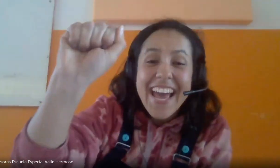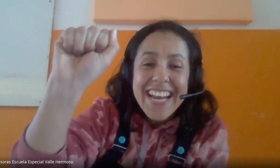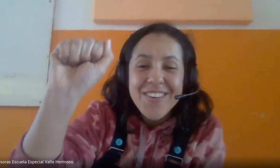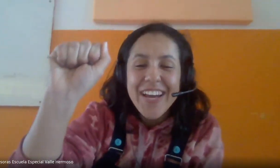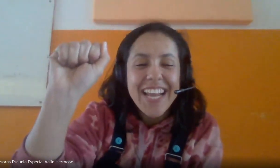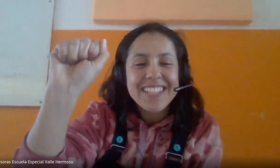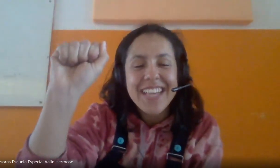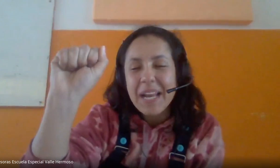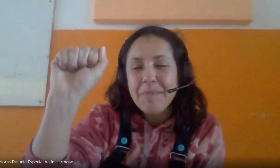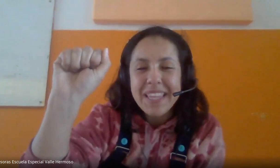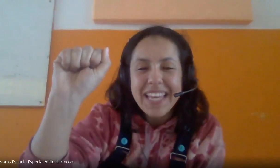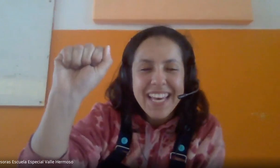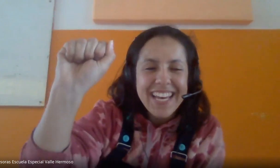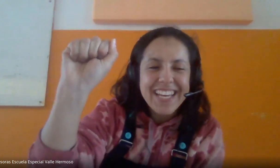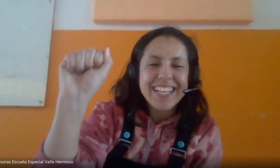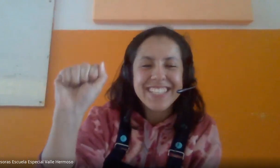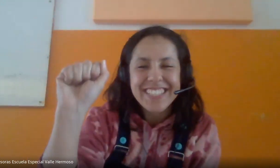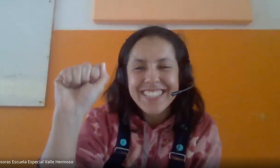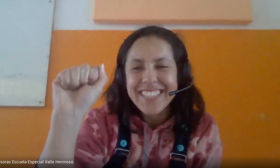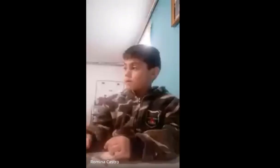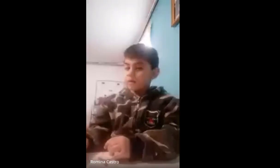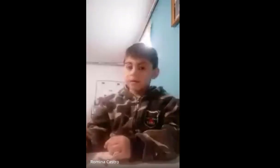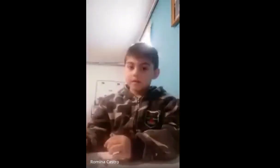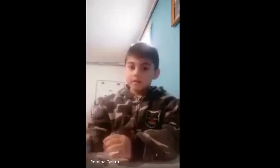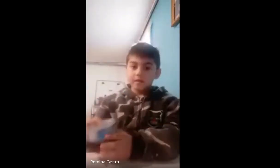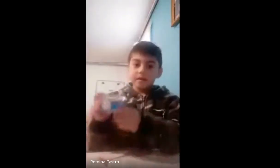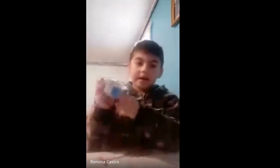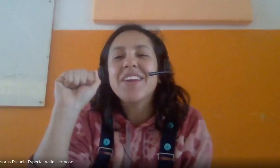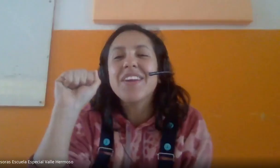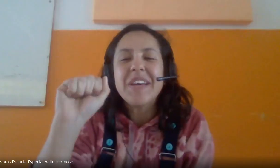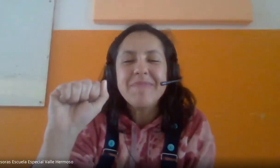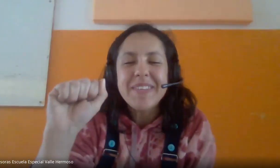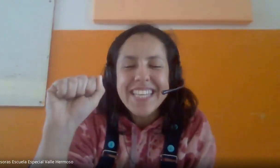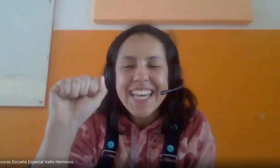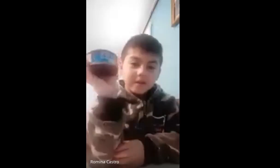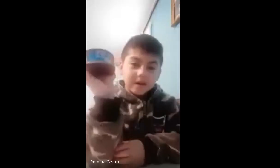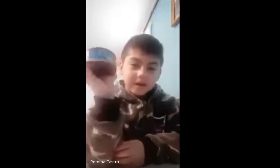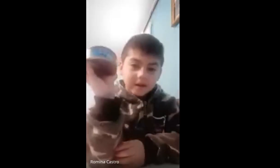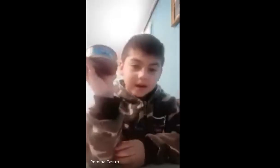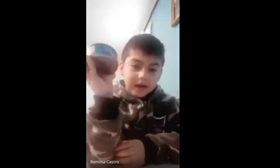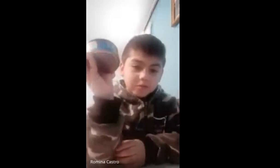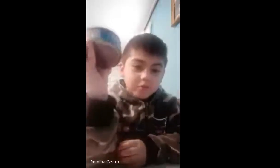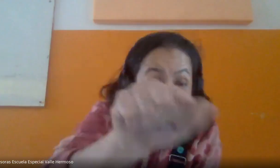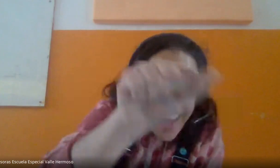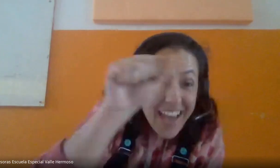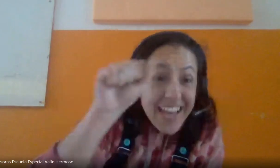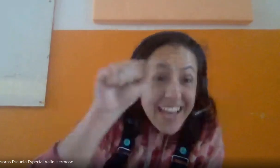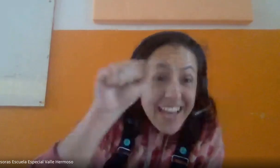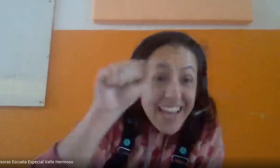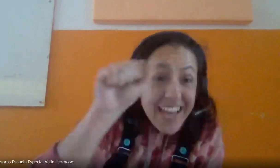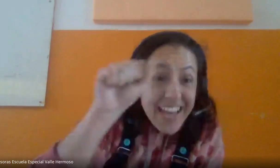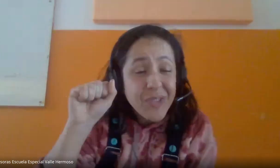Bien, Noelia, esa rapidez. Un aro, atún. Bien, Vicente. Atún. Bien, atún,